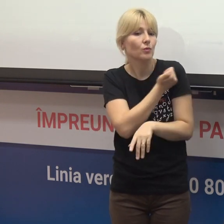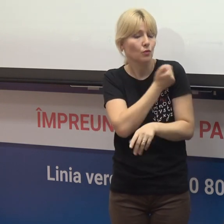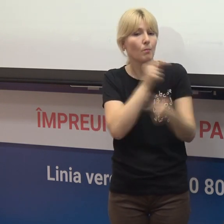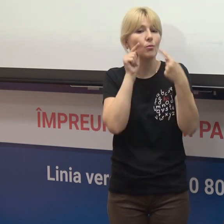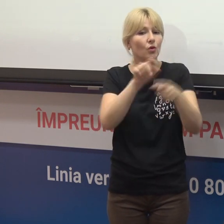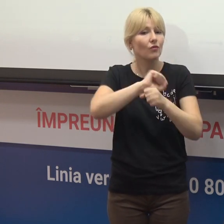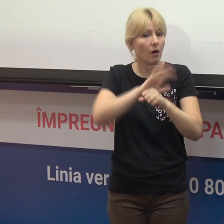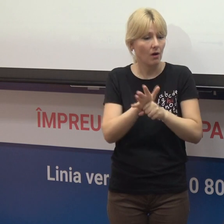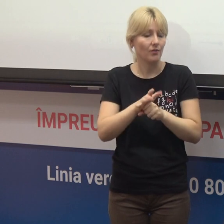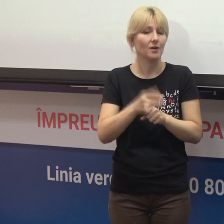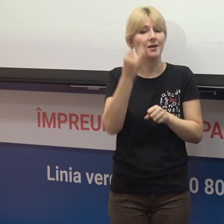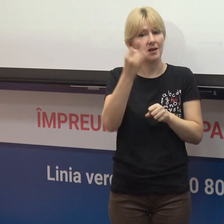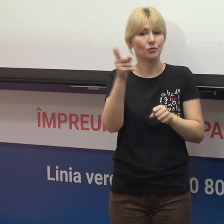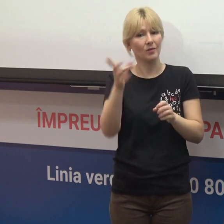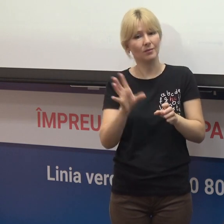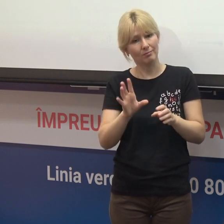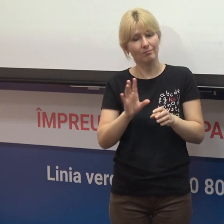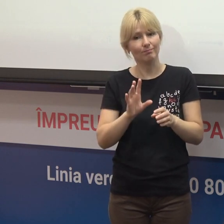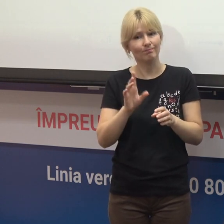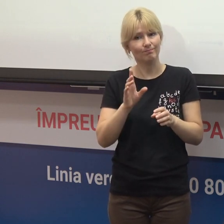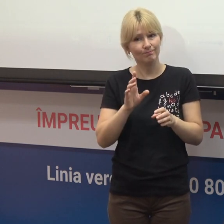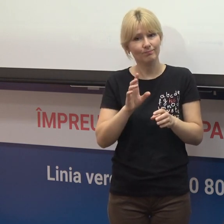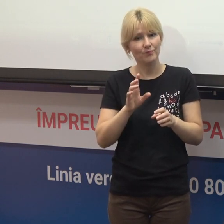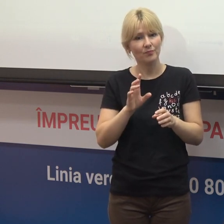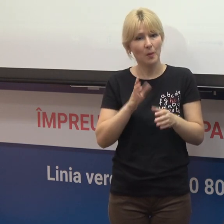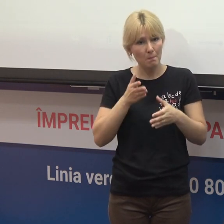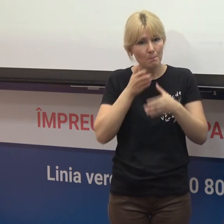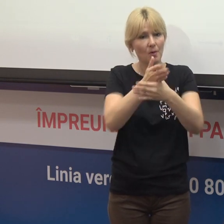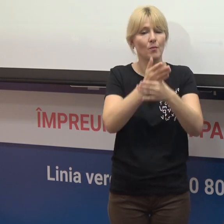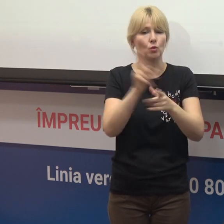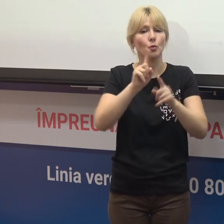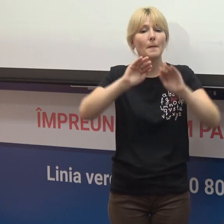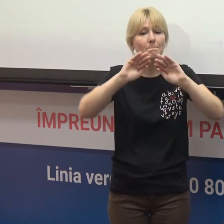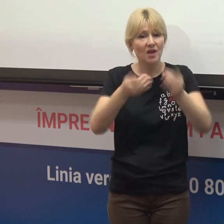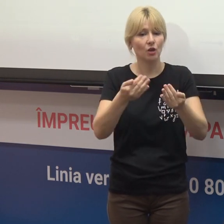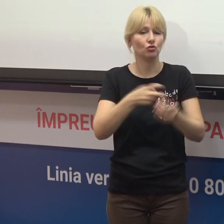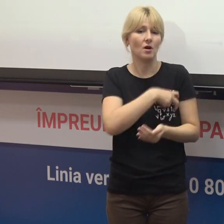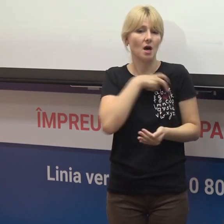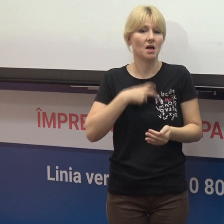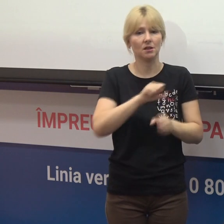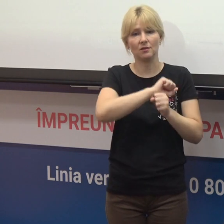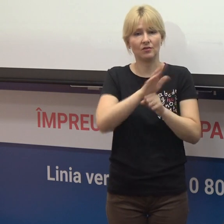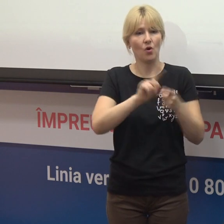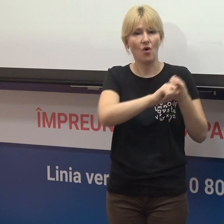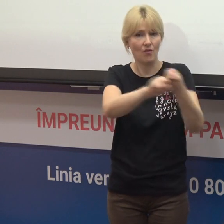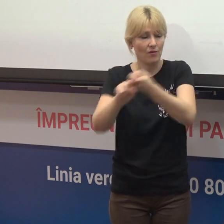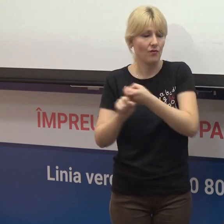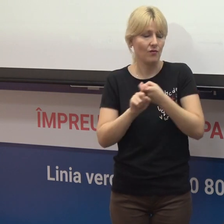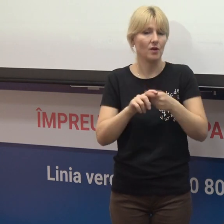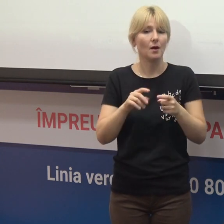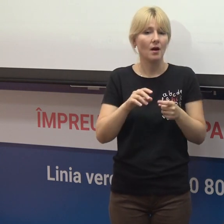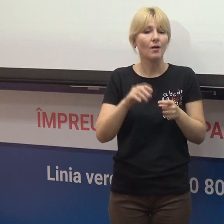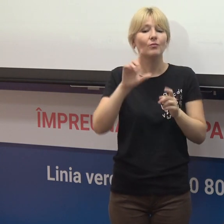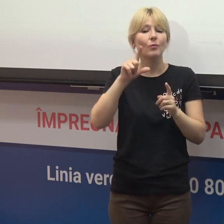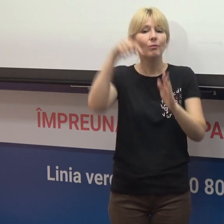anti-COVID și implicarea lor activă pentru a reduce riscul răspândirii infecției în cadrul